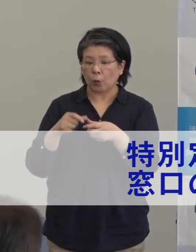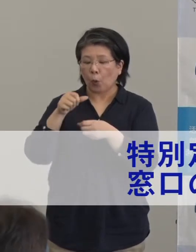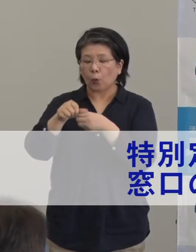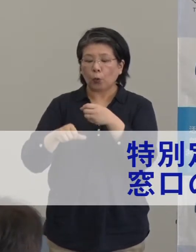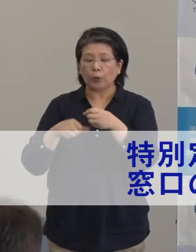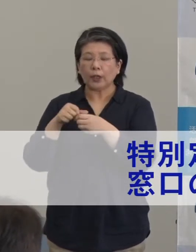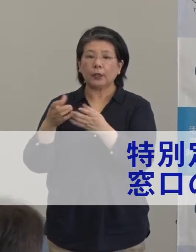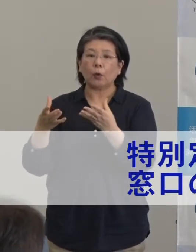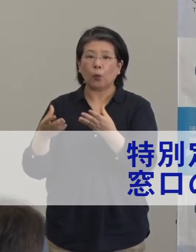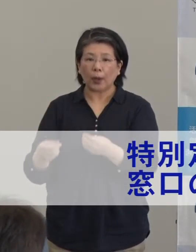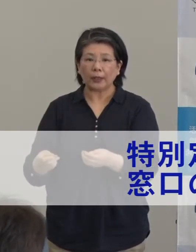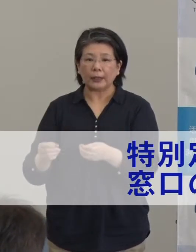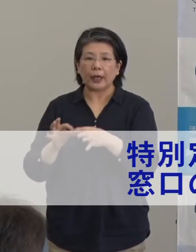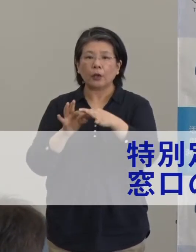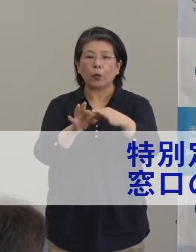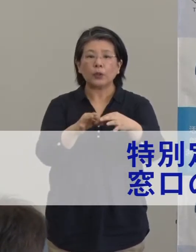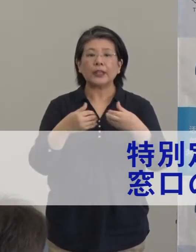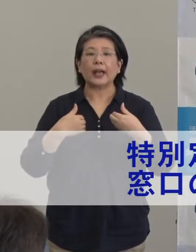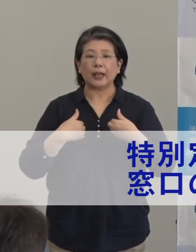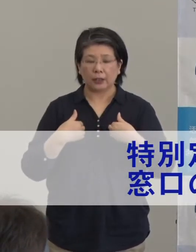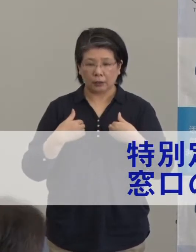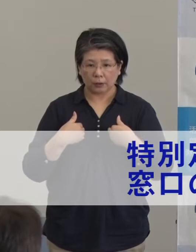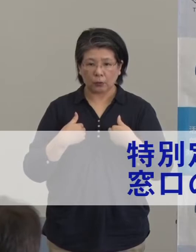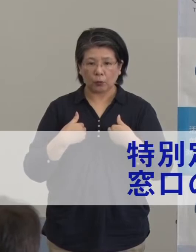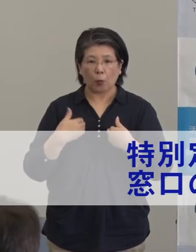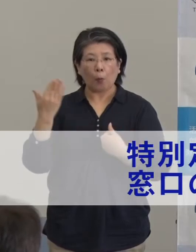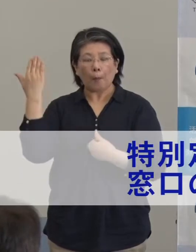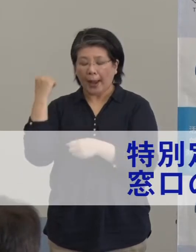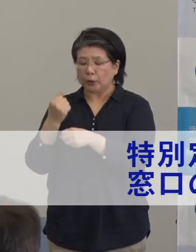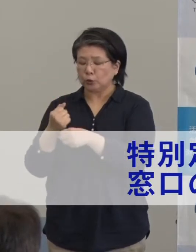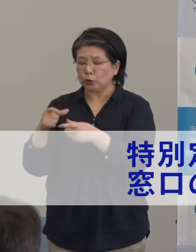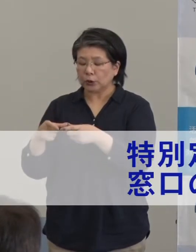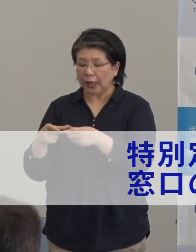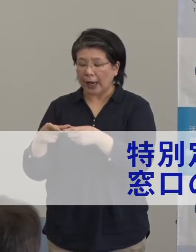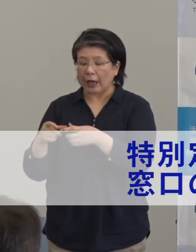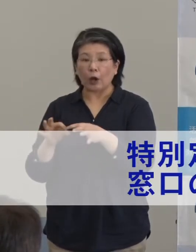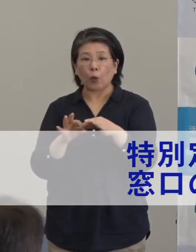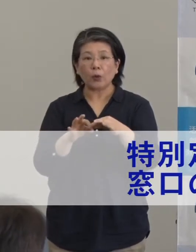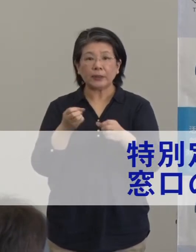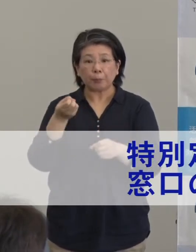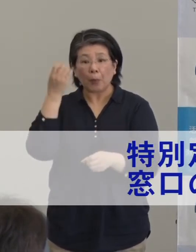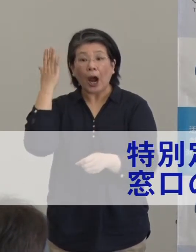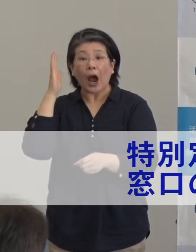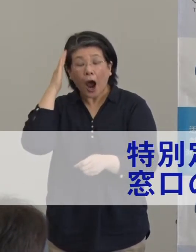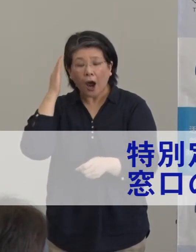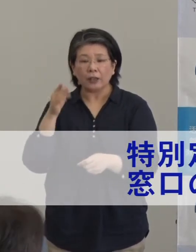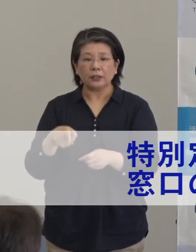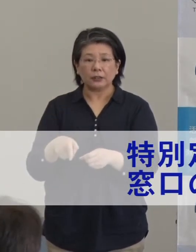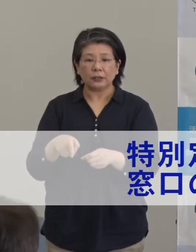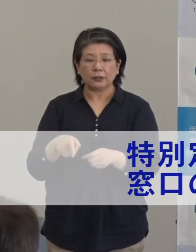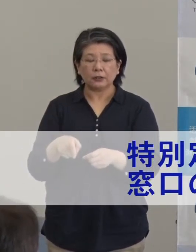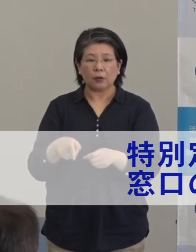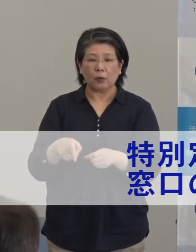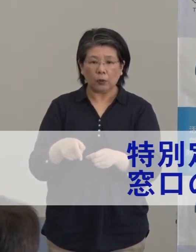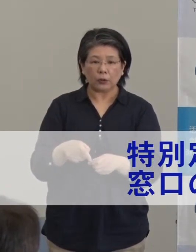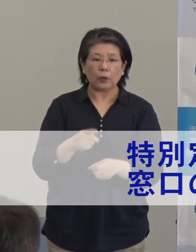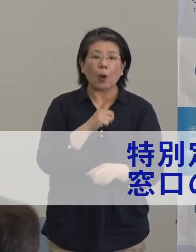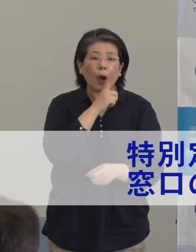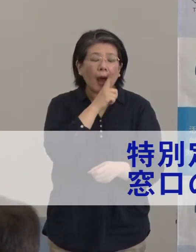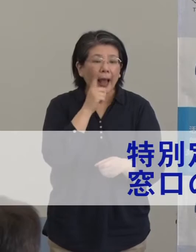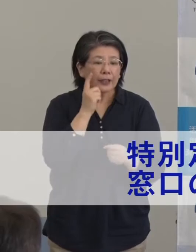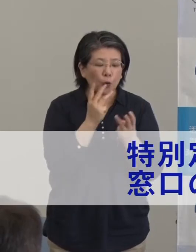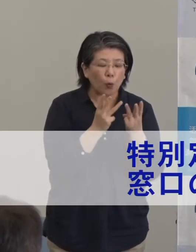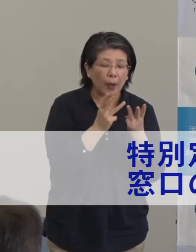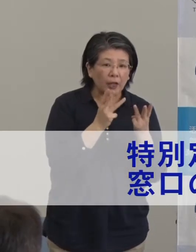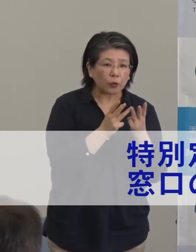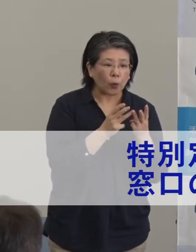なきゃならないんですが、その更新を忘れている人とか、あるいは今回申請には最後に6桁の暗証番号が必要なん